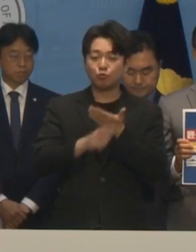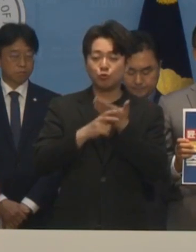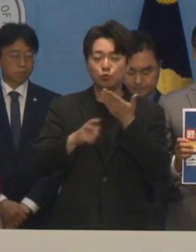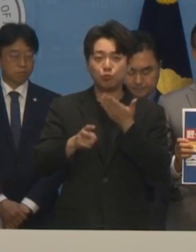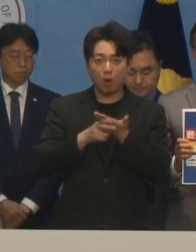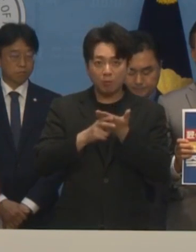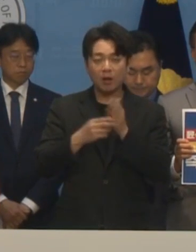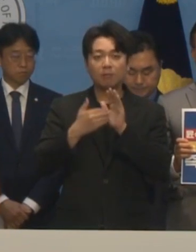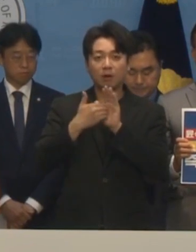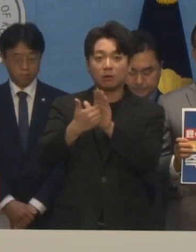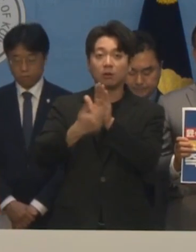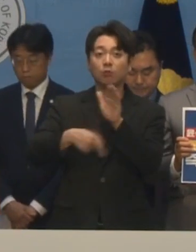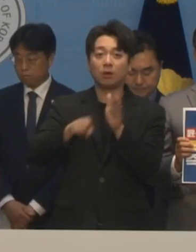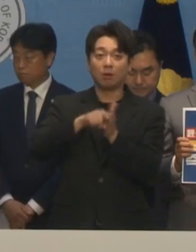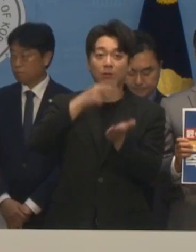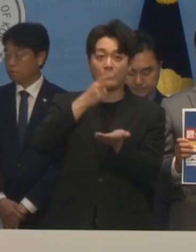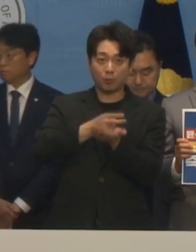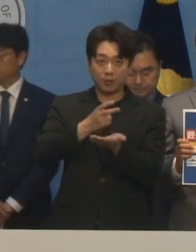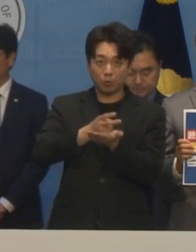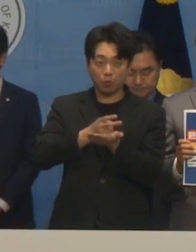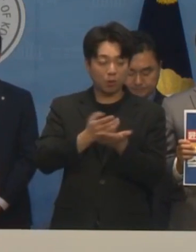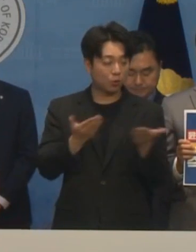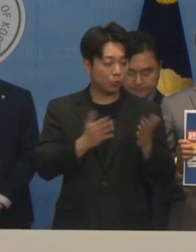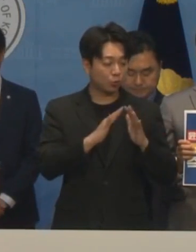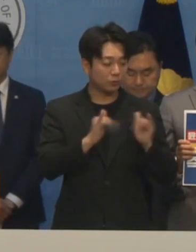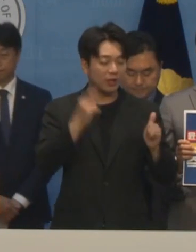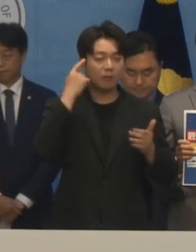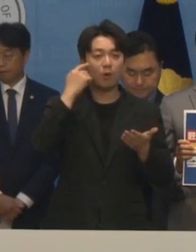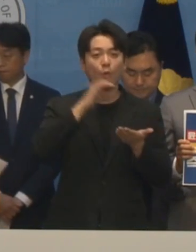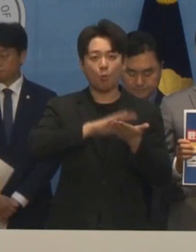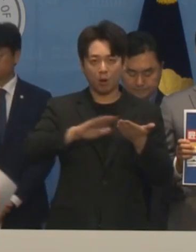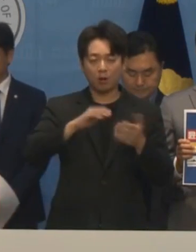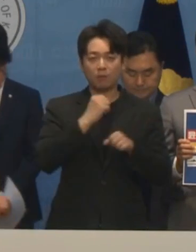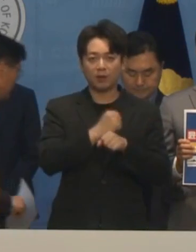법이고 현장의 평화를 만드는 법입니다.